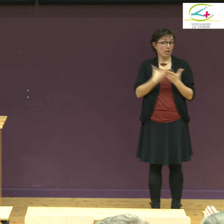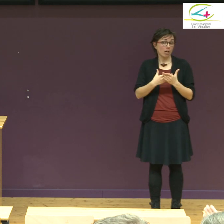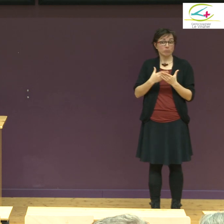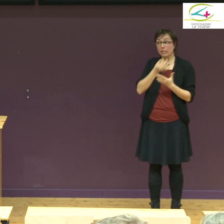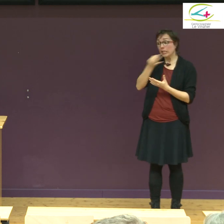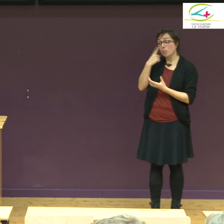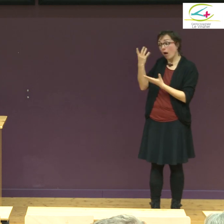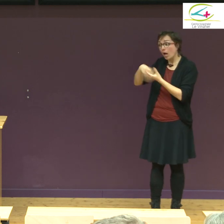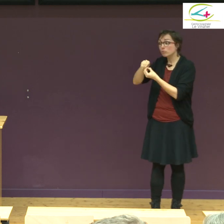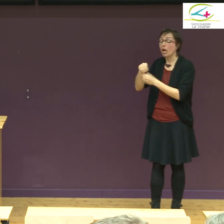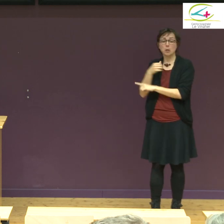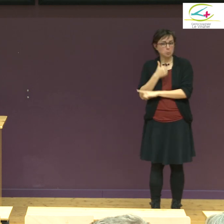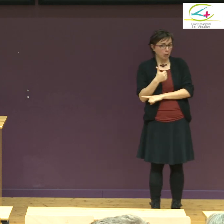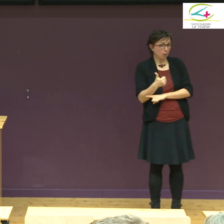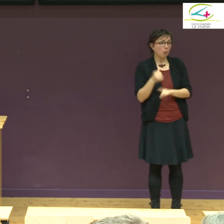Voilà.